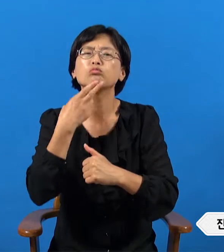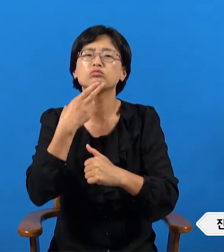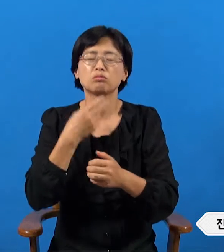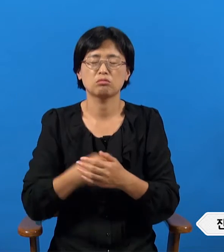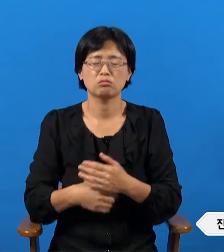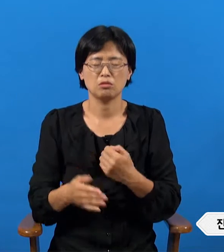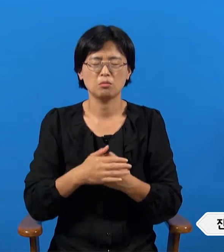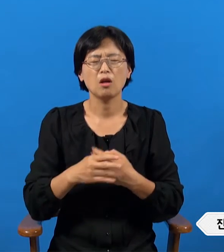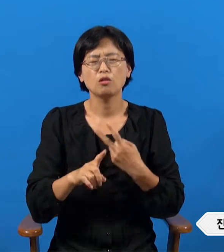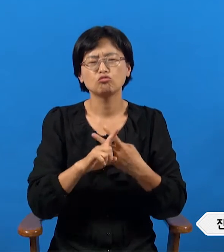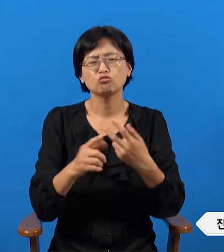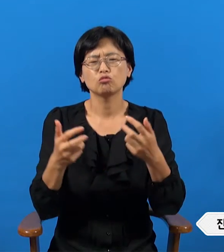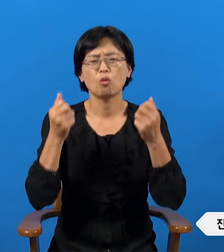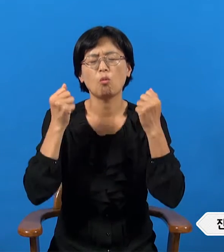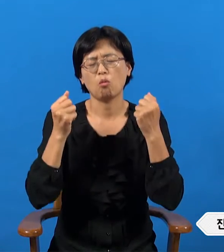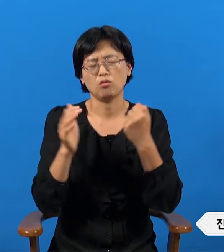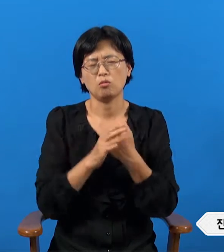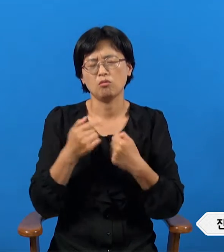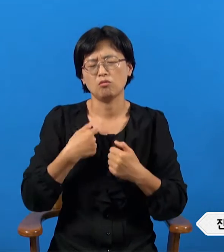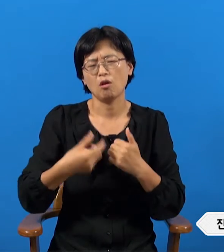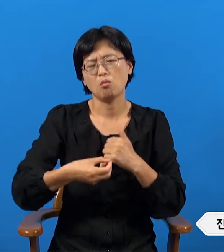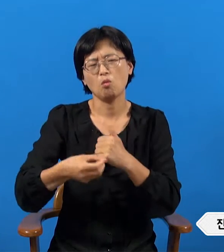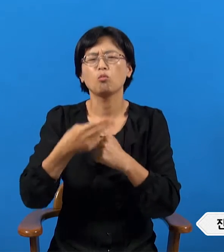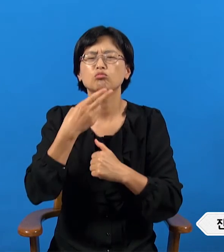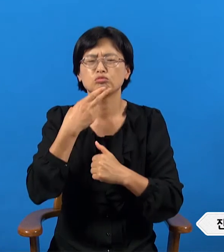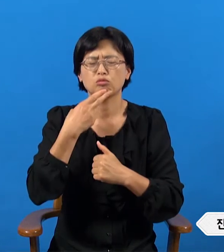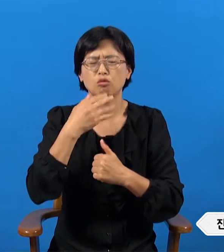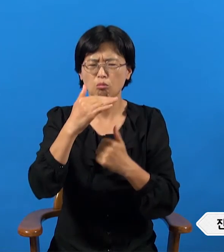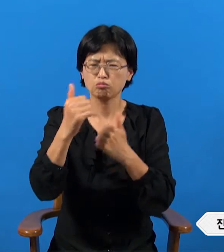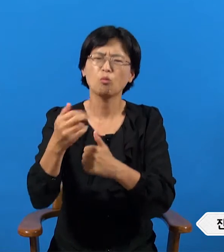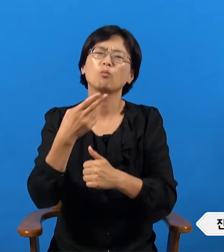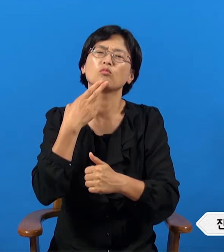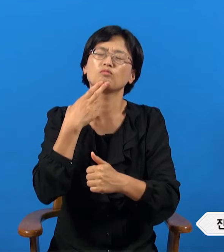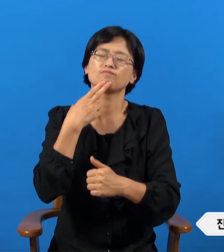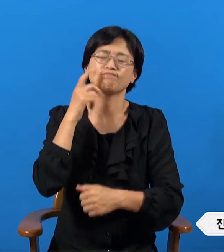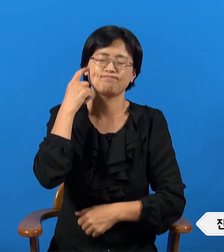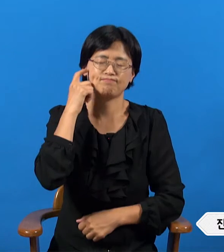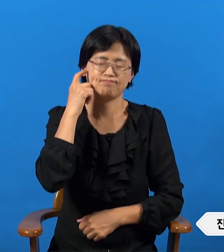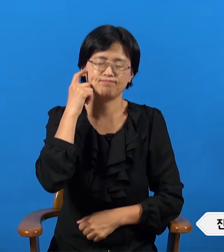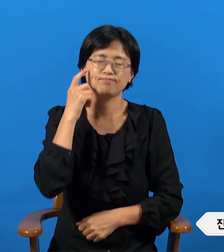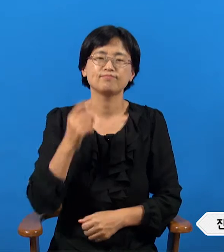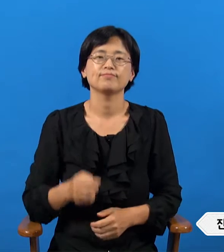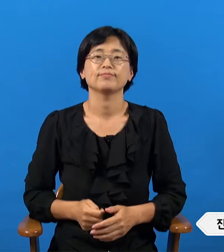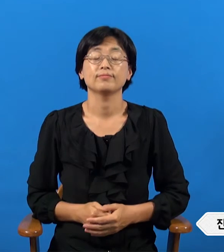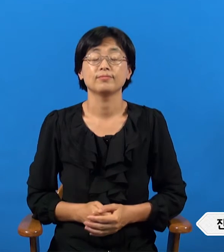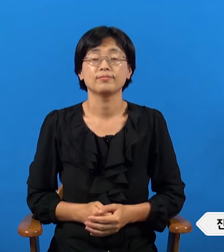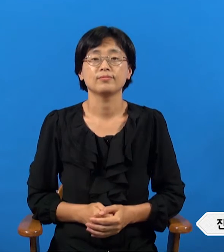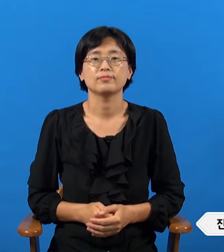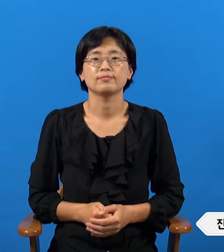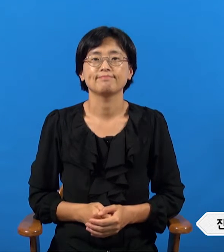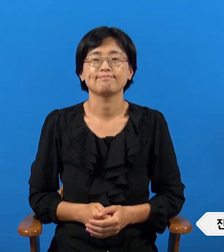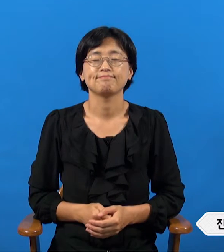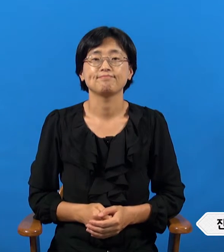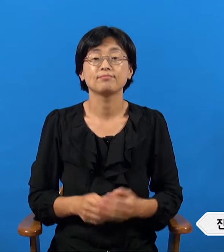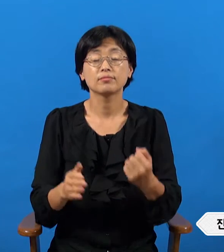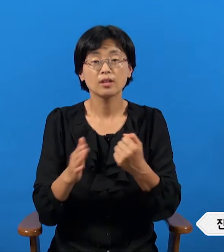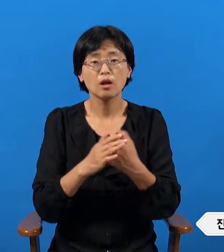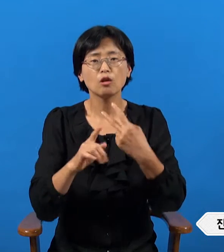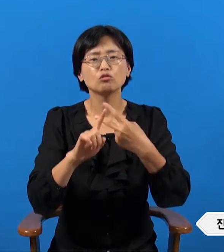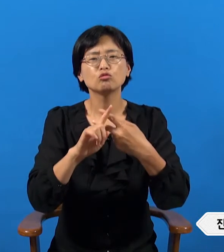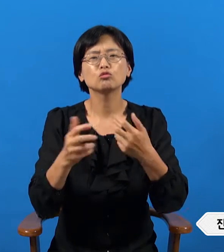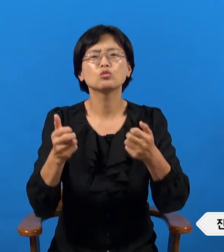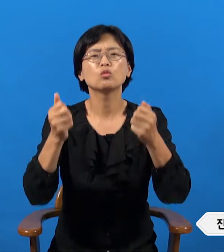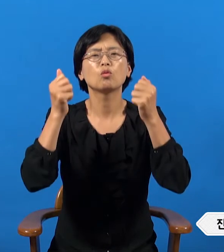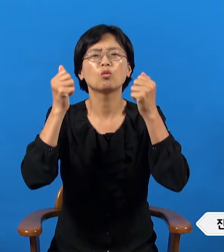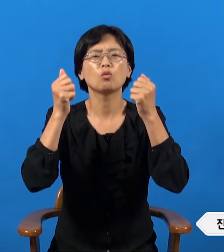속으로 생각하기를 중졸이니까 나를 초청도 안 하는구나 라고 생각하게 됩니다.